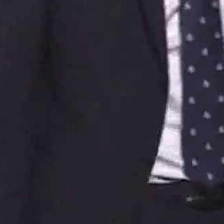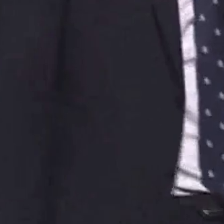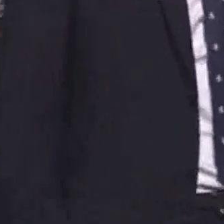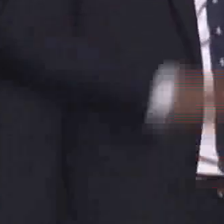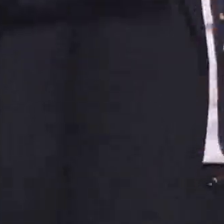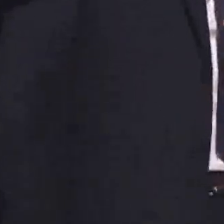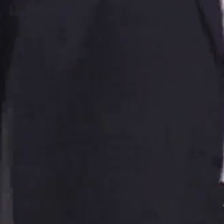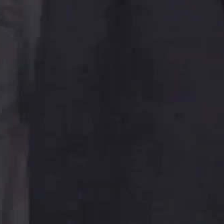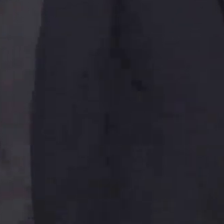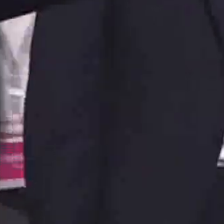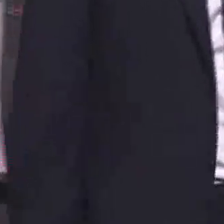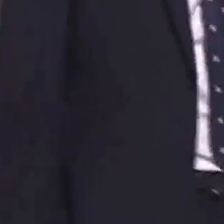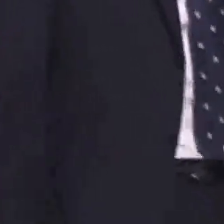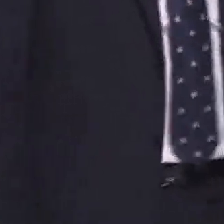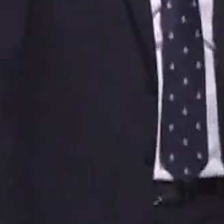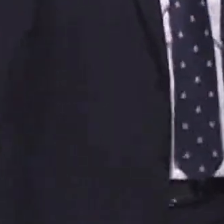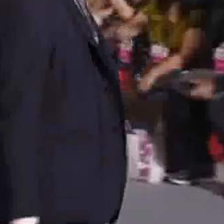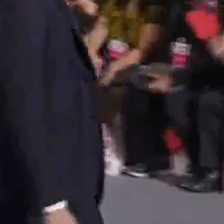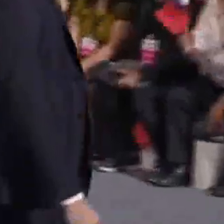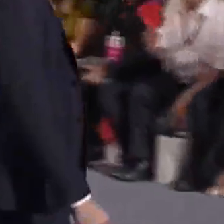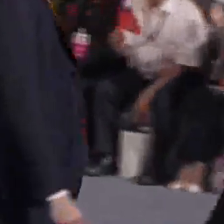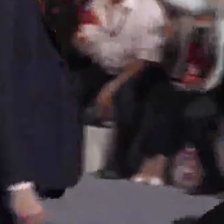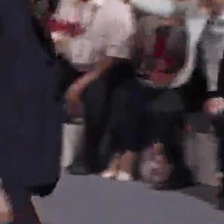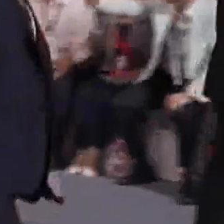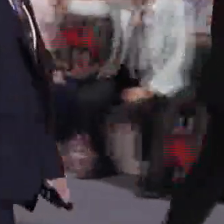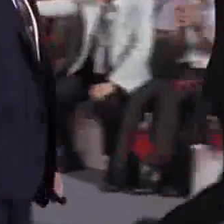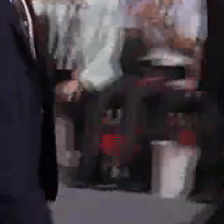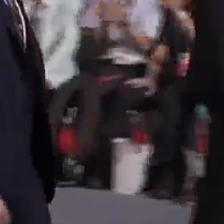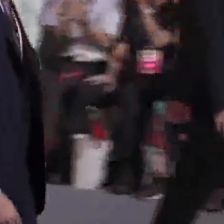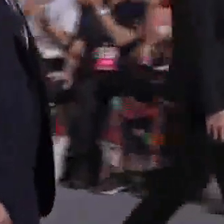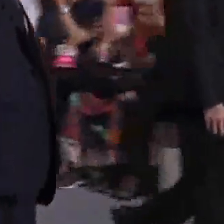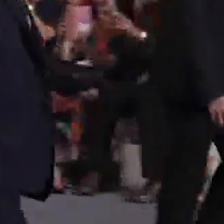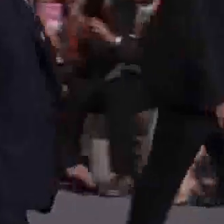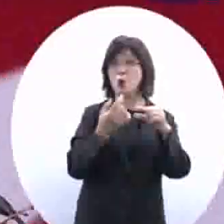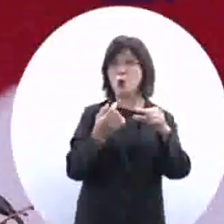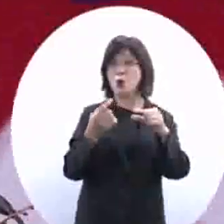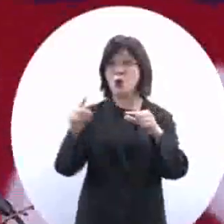总统赖清德将首度发表国庆演说，两岸论述是